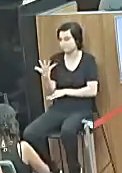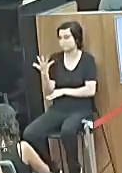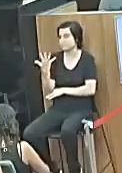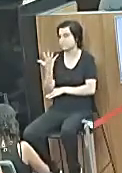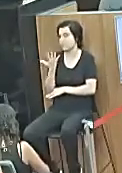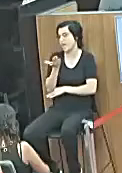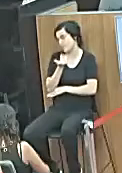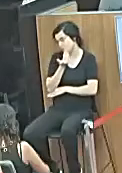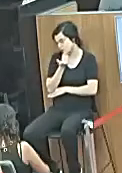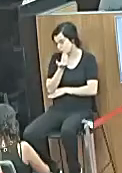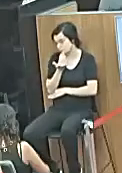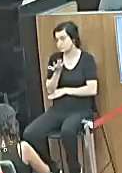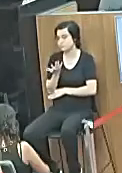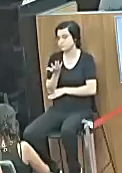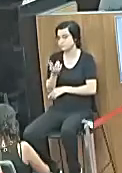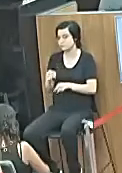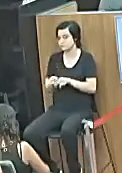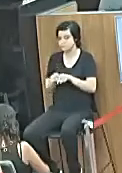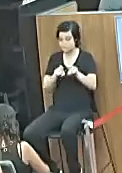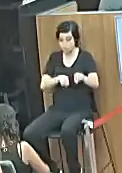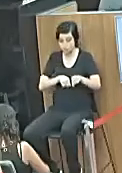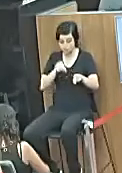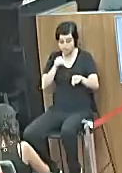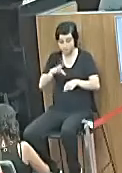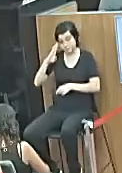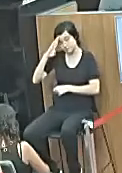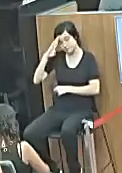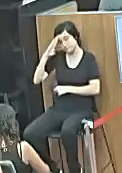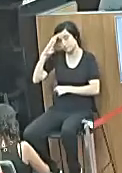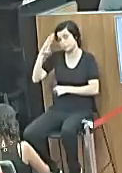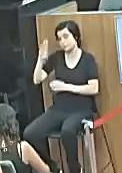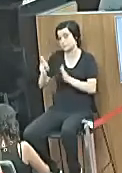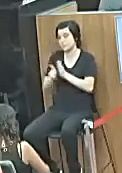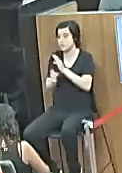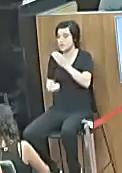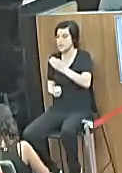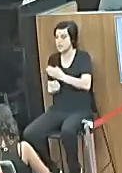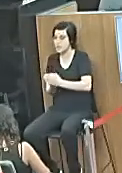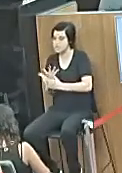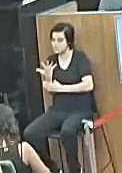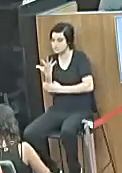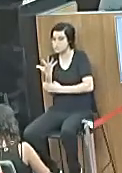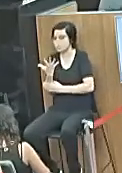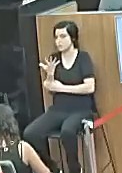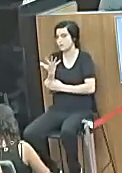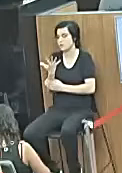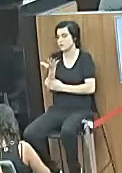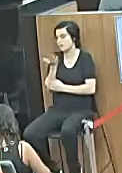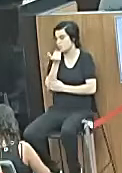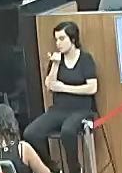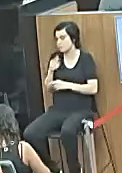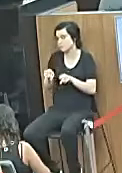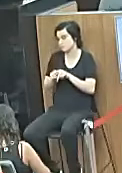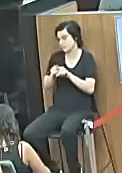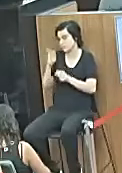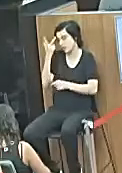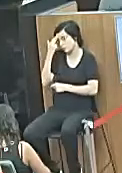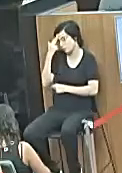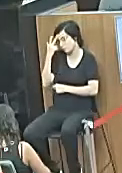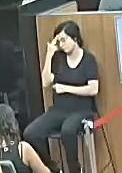reposicionando agricultura como protagonista na produção e conservação dos recursos naturais